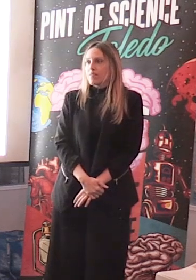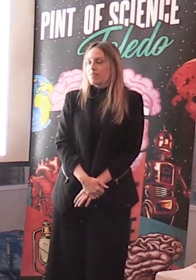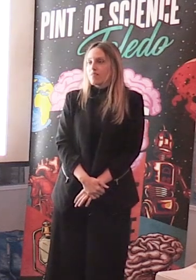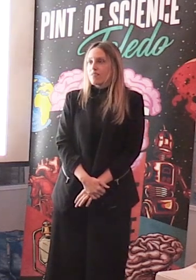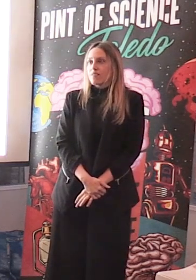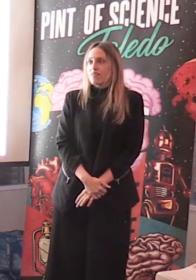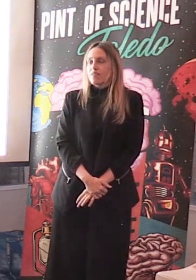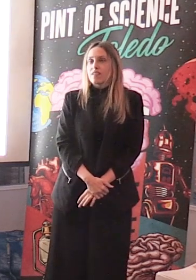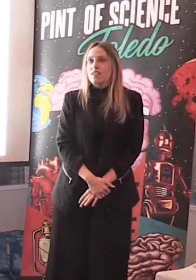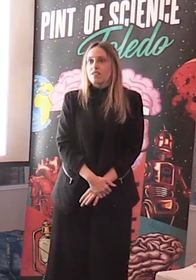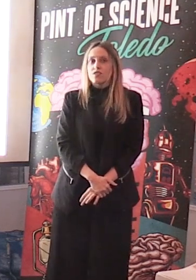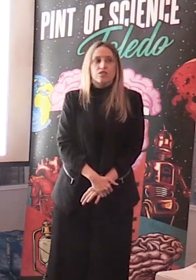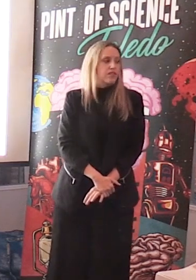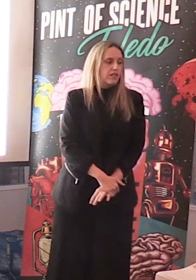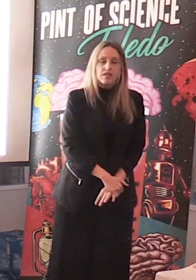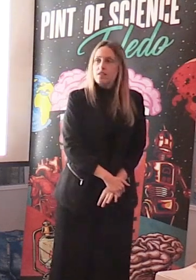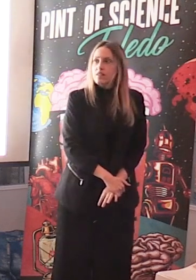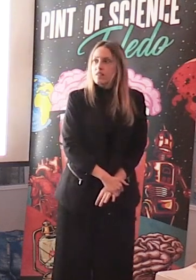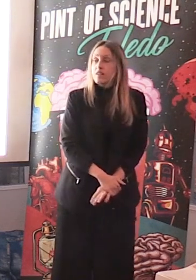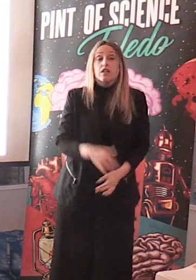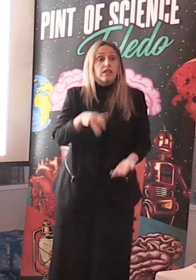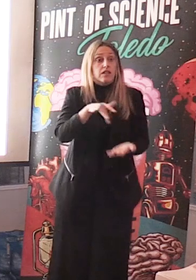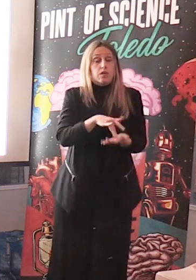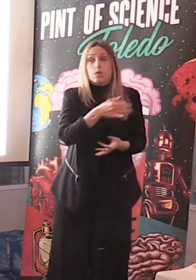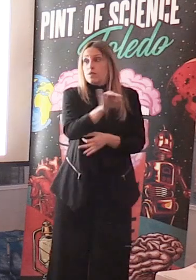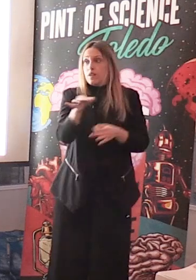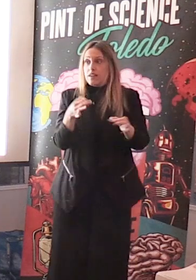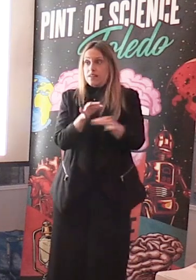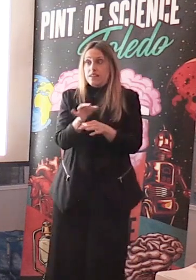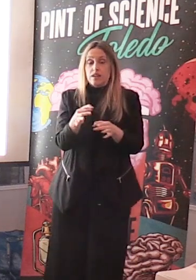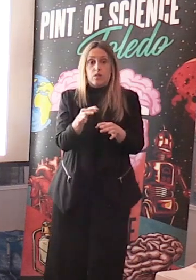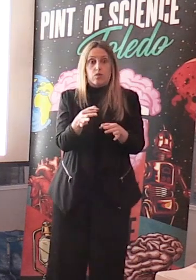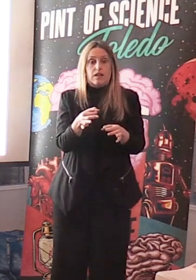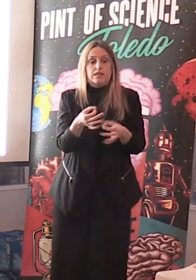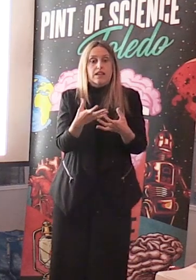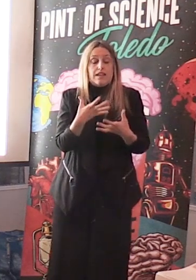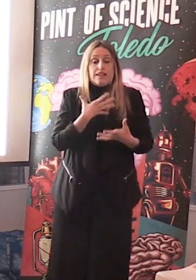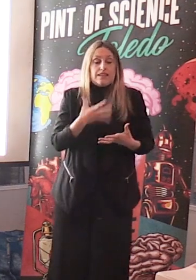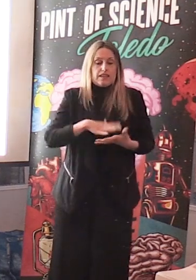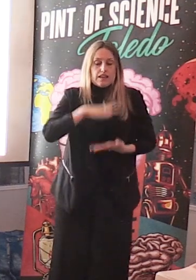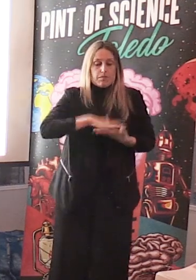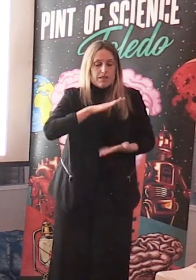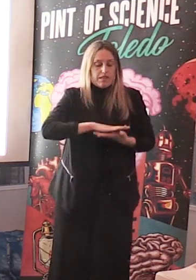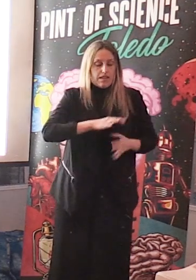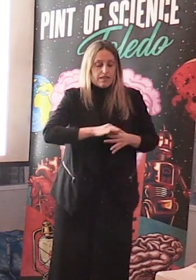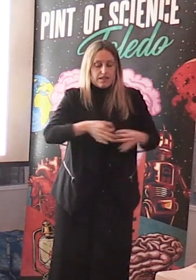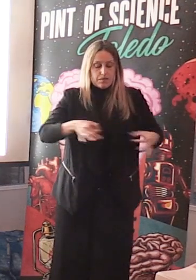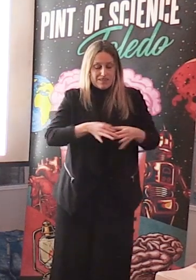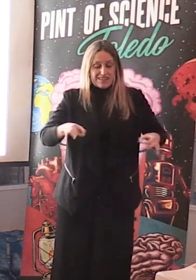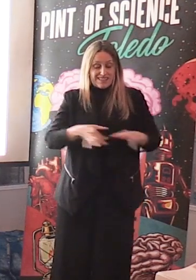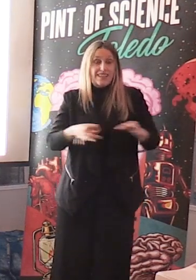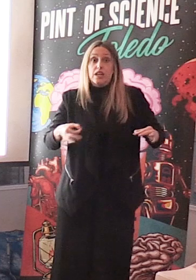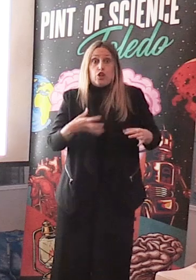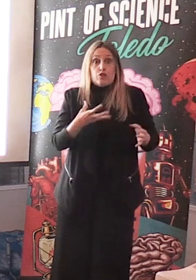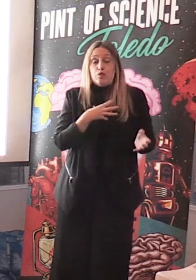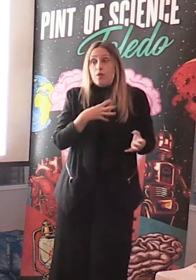cuando las células terminan de tener la capacidad de dividirse, no todas entran en apoptosis, sino que hay algunas que se quedan